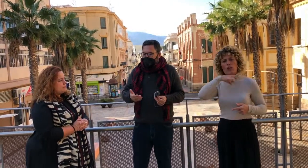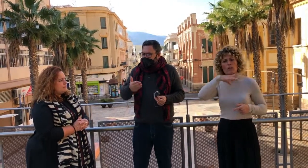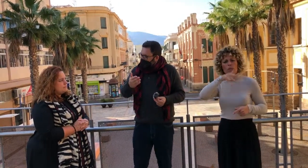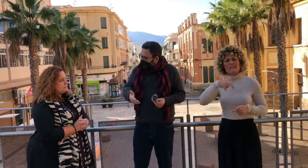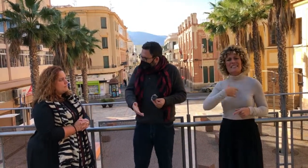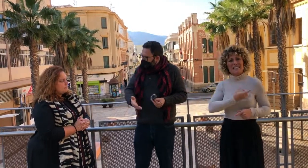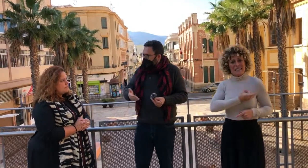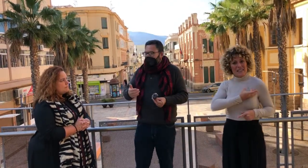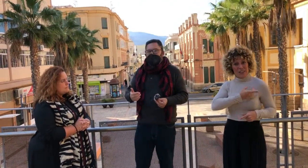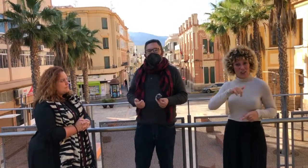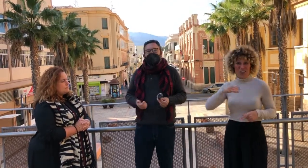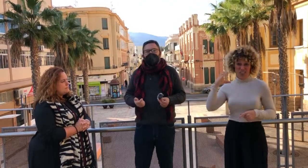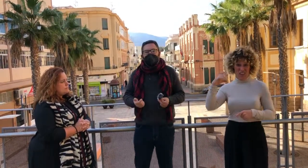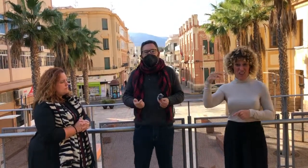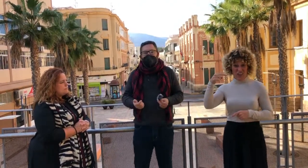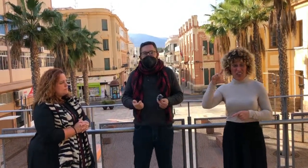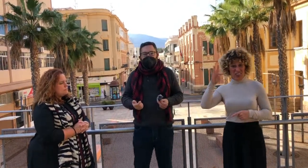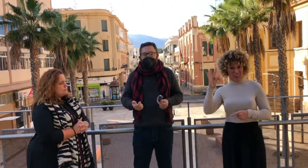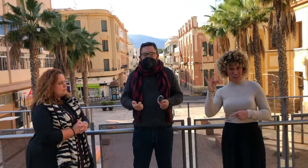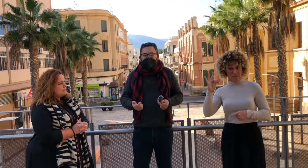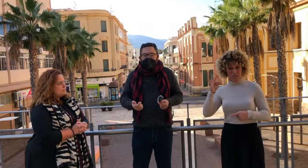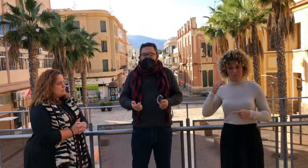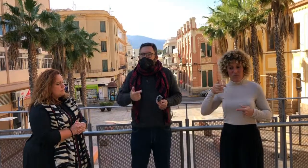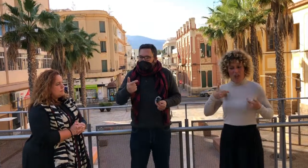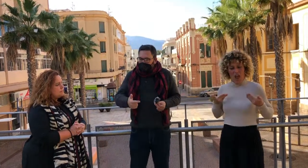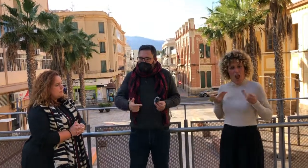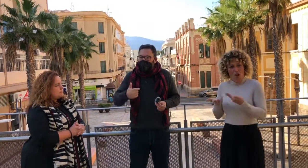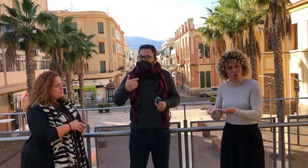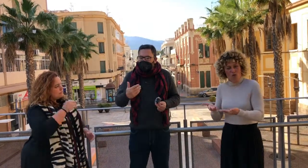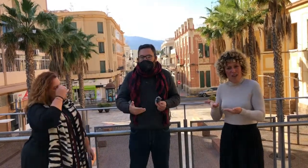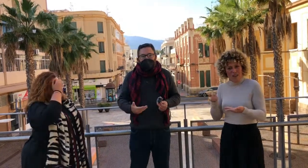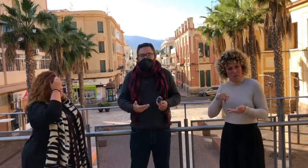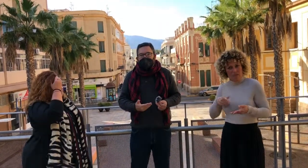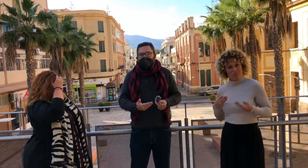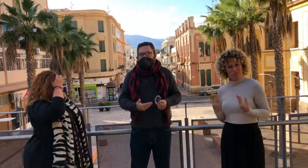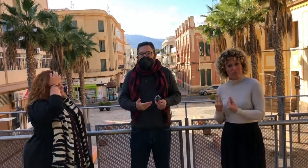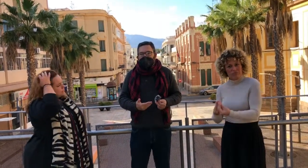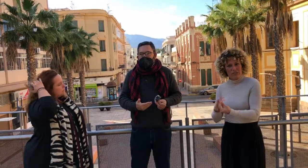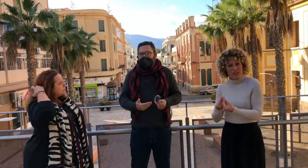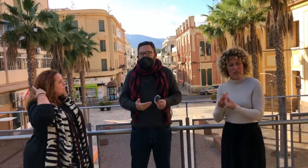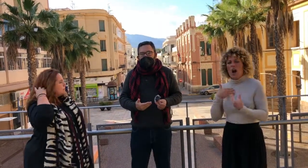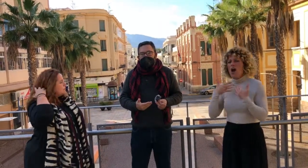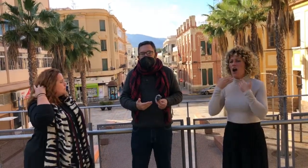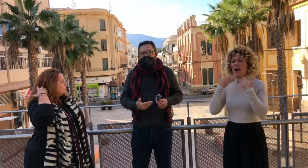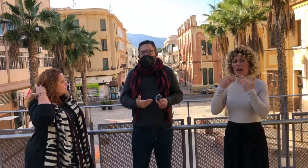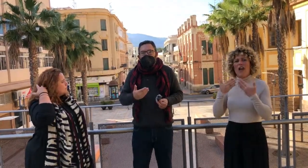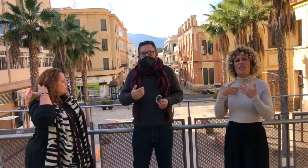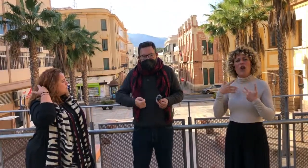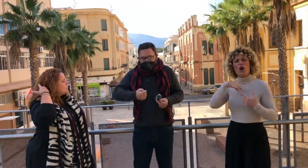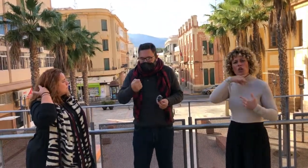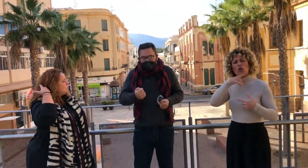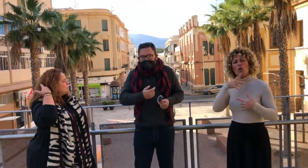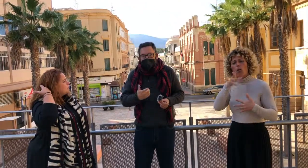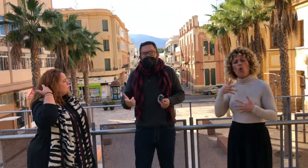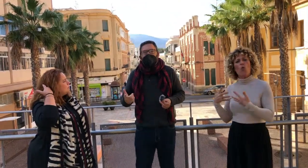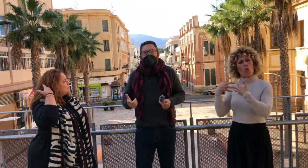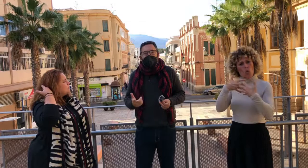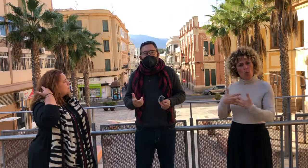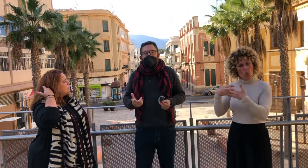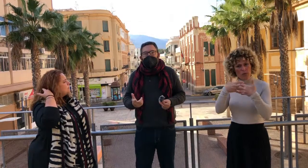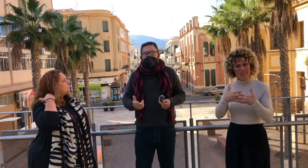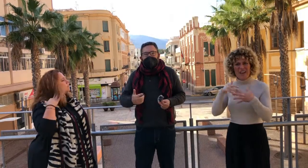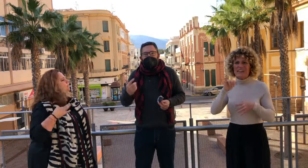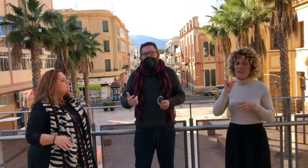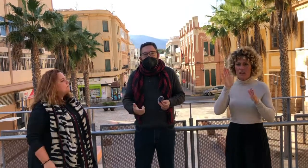en esta historia echándoles una mano. Me alegro mucho por toda la lucha y desde luego un grandísimo tirón de